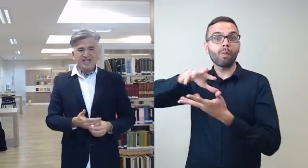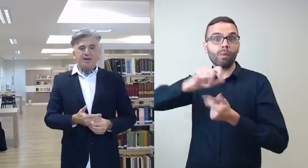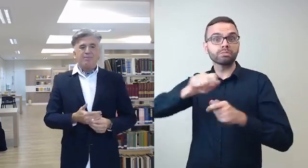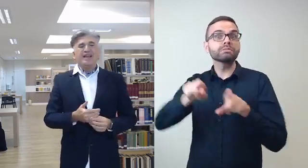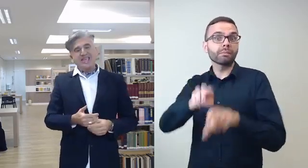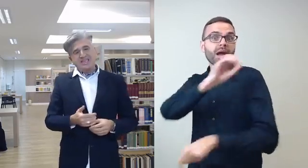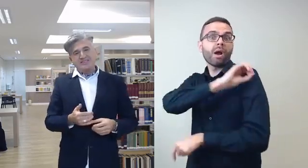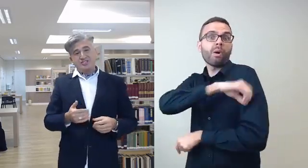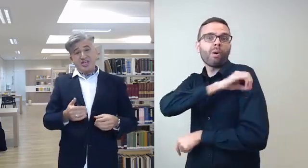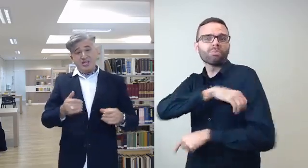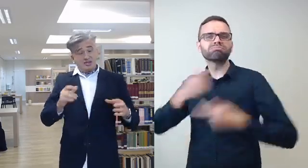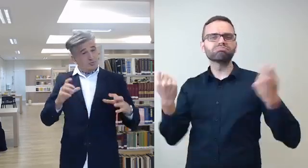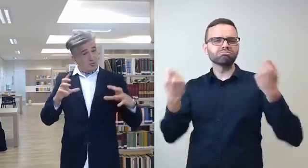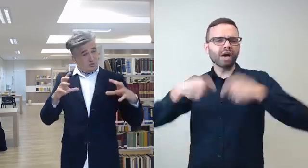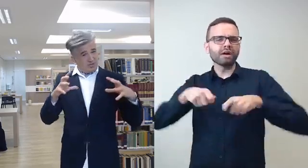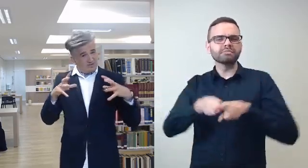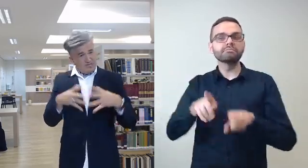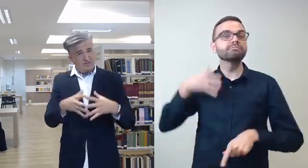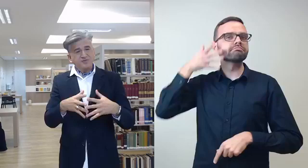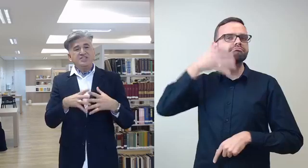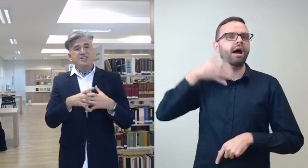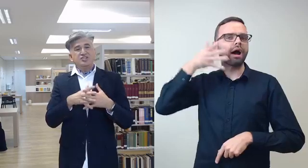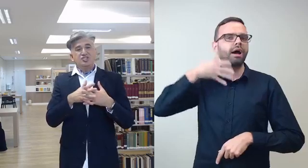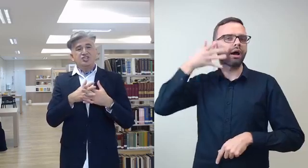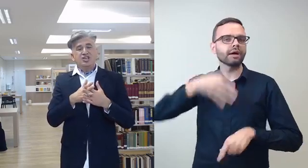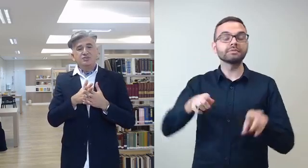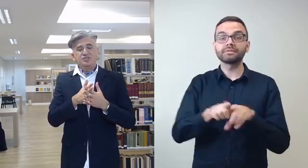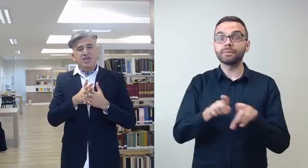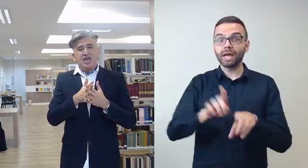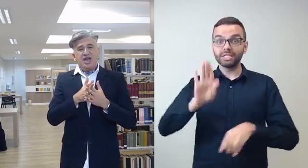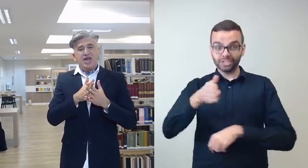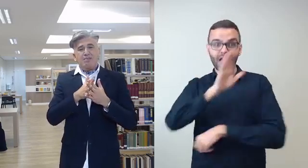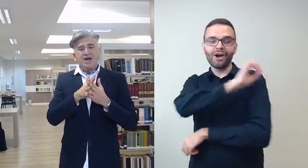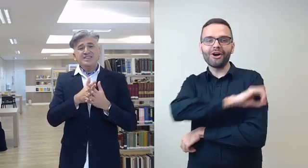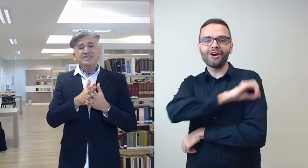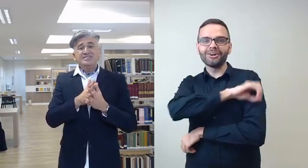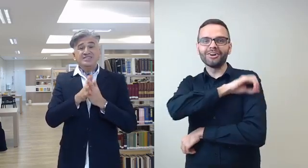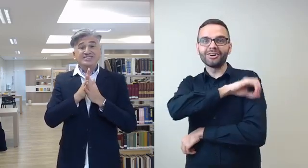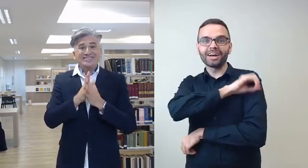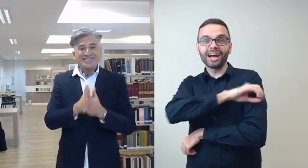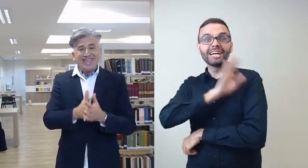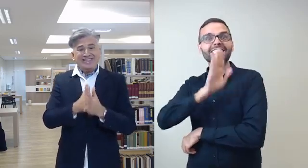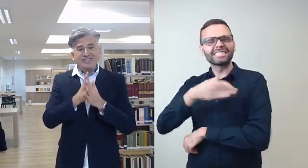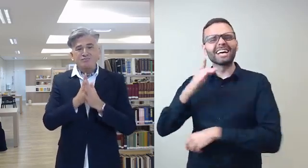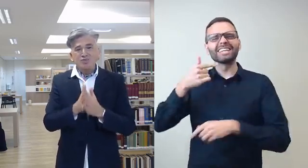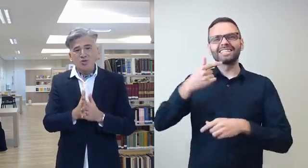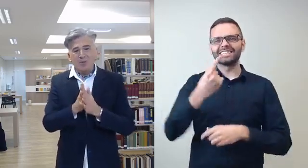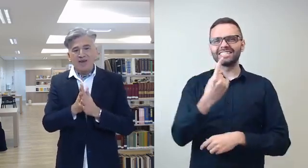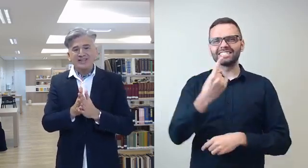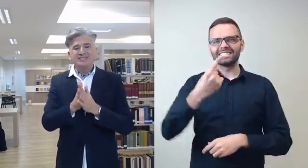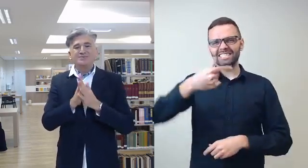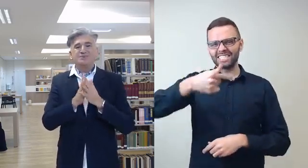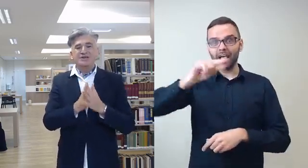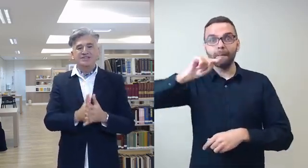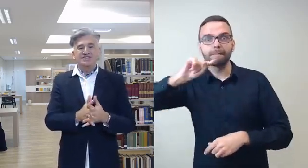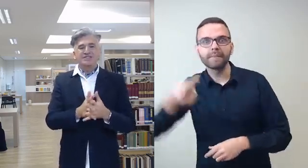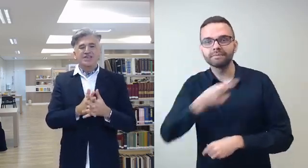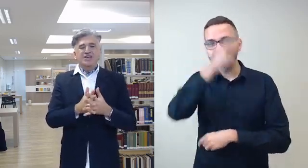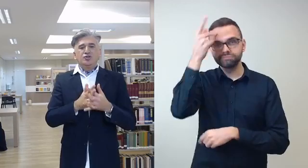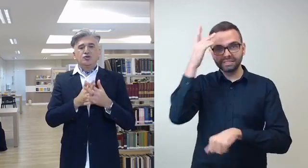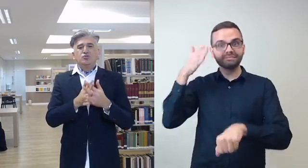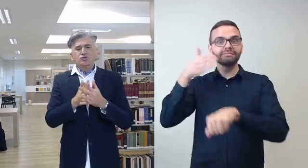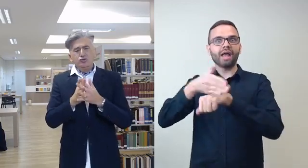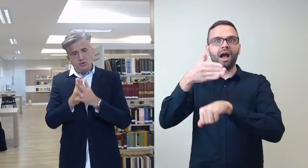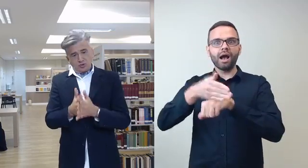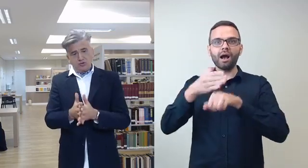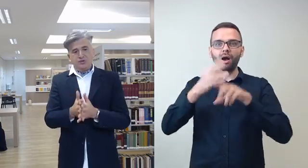capacitações, palestras. Já nas minhas oficinas nós já chegamos a mais de 17 mil participantes